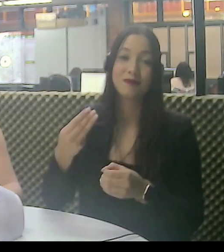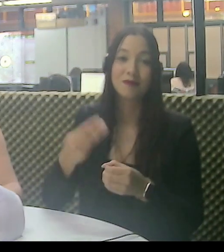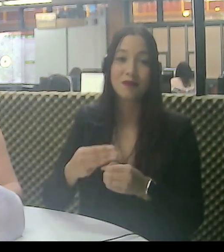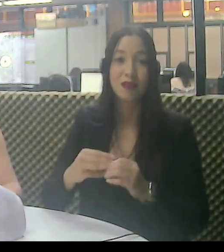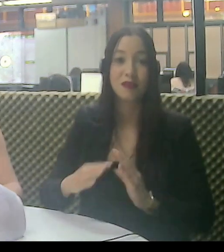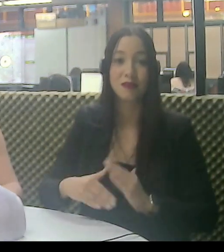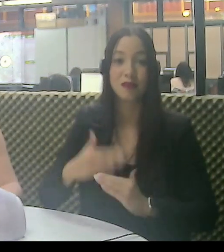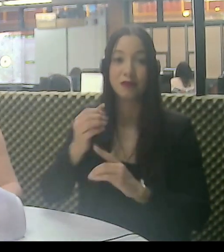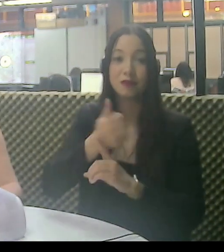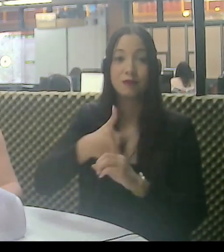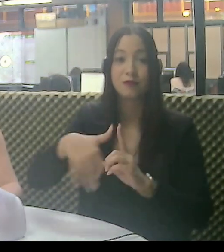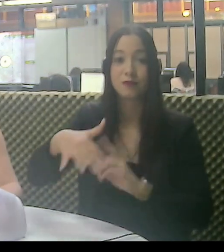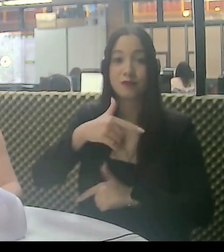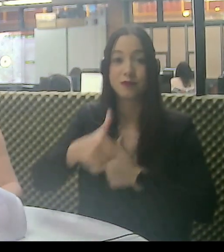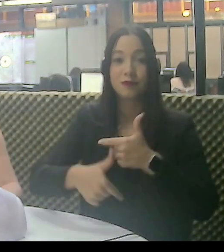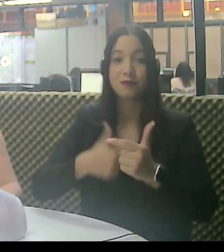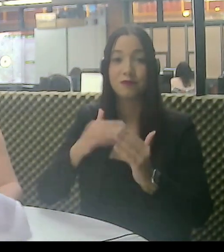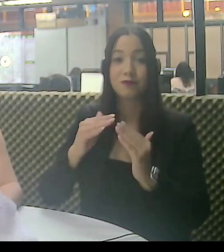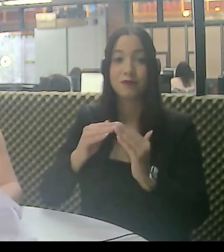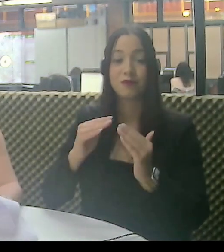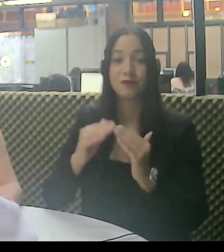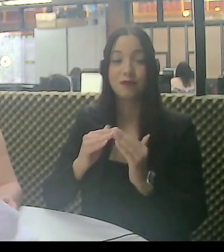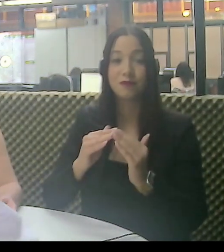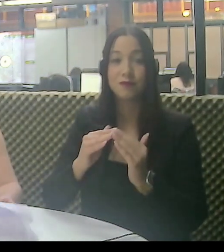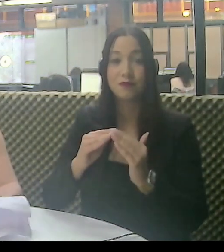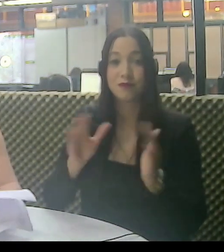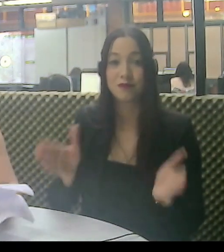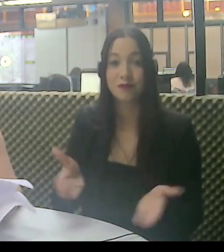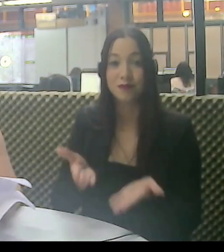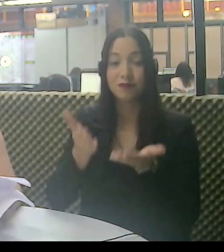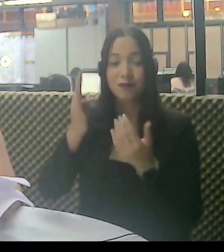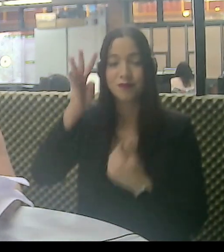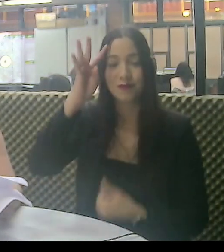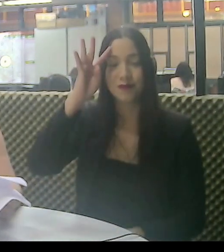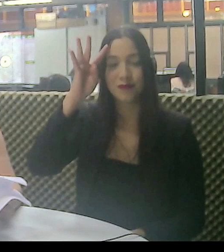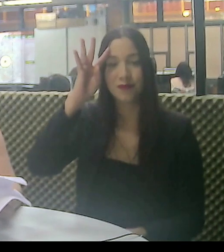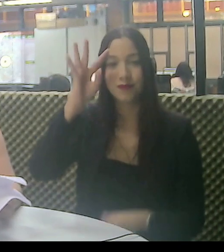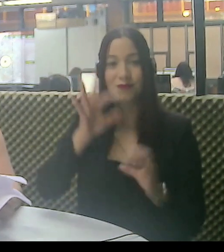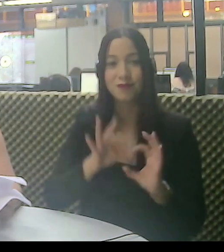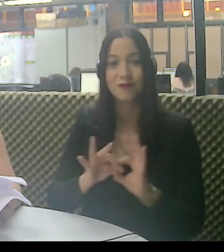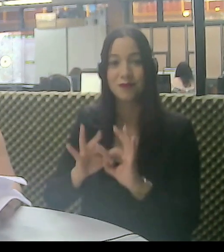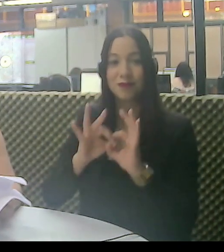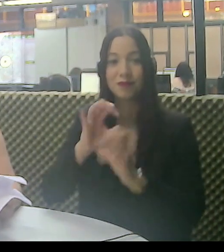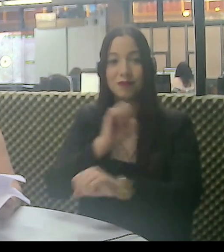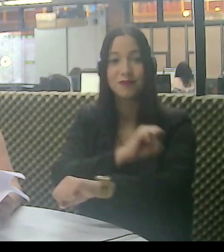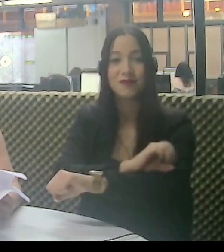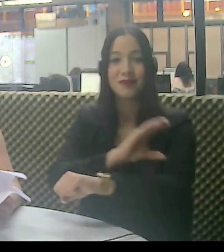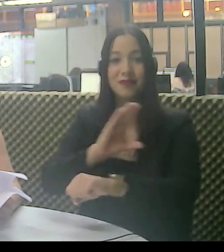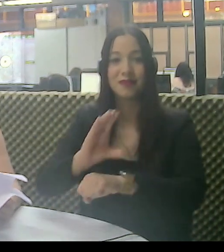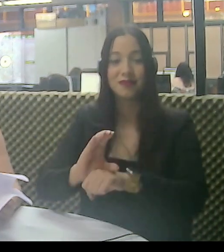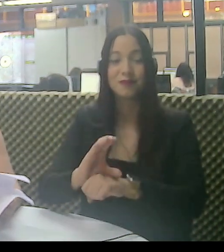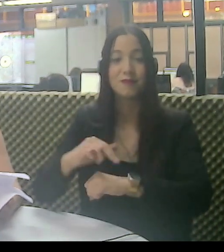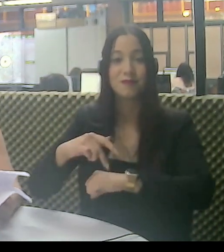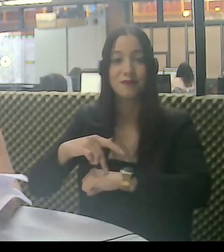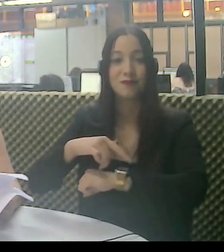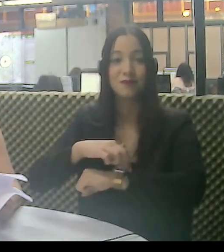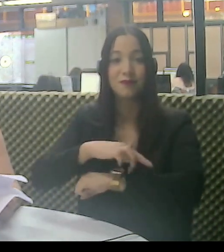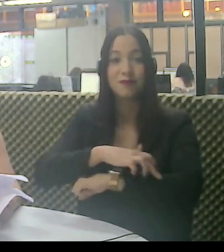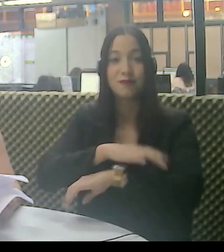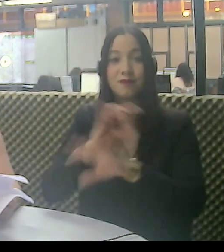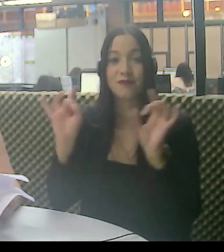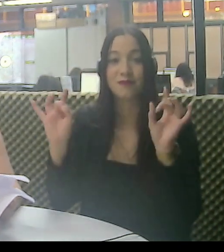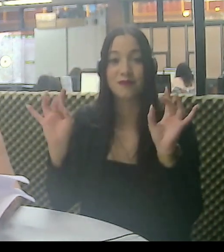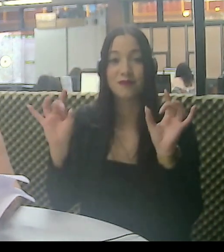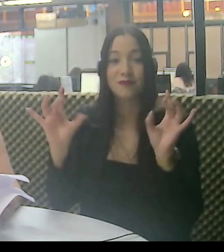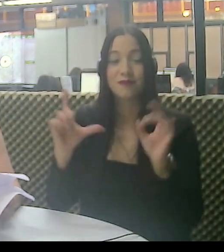de Desenvolvimento Social trabalho e habitação promoveu nesta quarta-feira em parceria com o Senac esse desfile especial